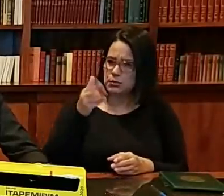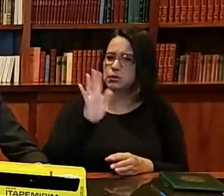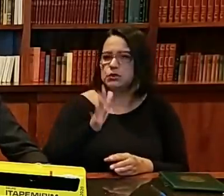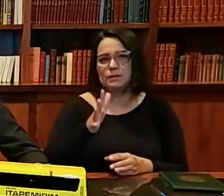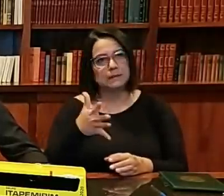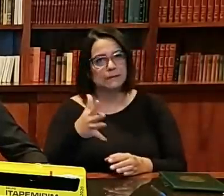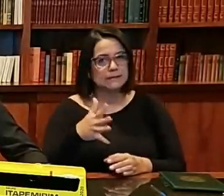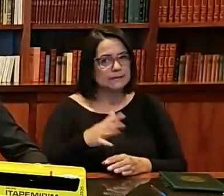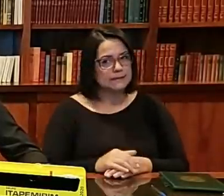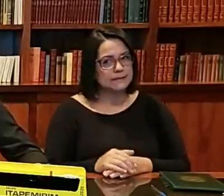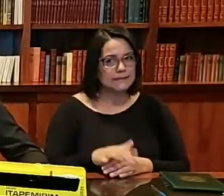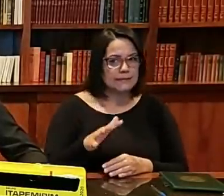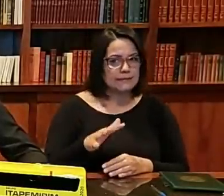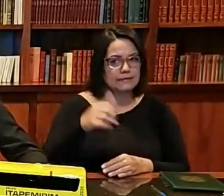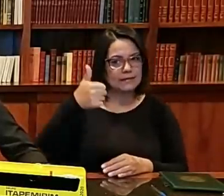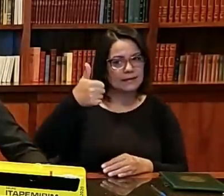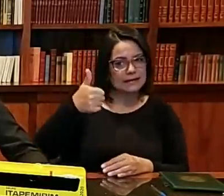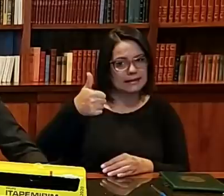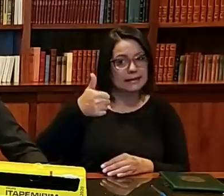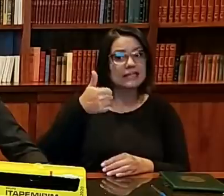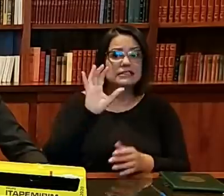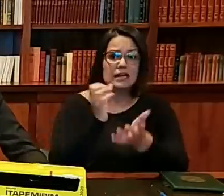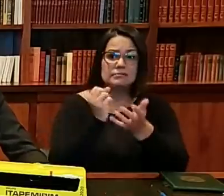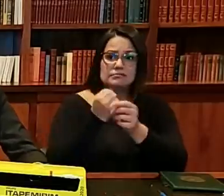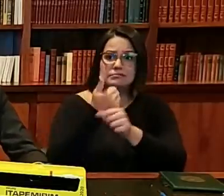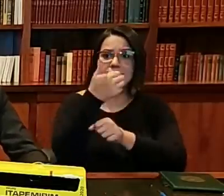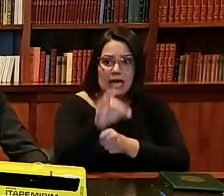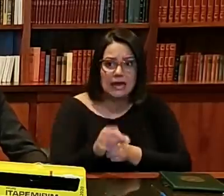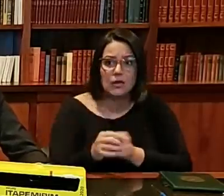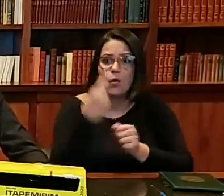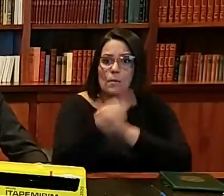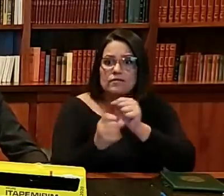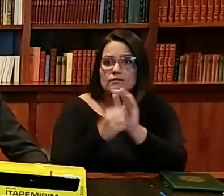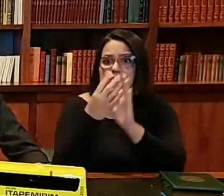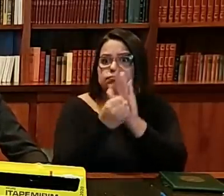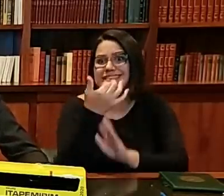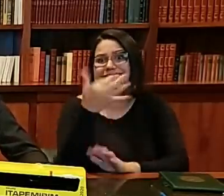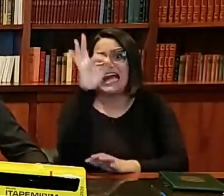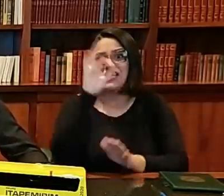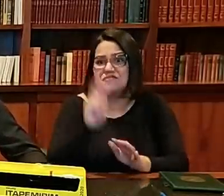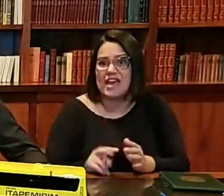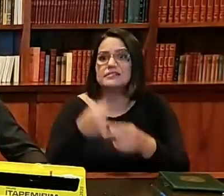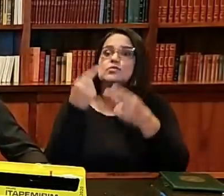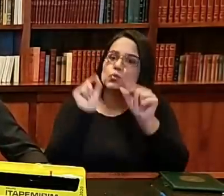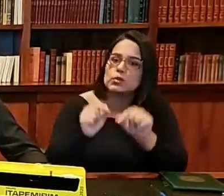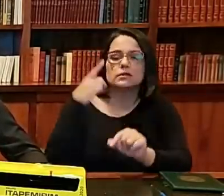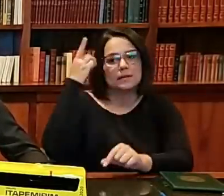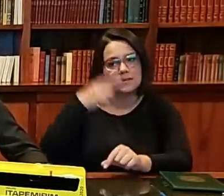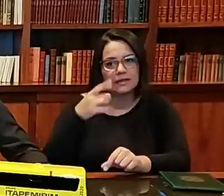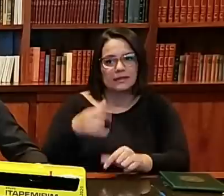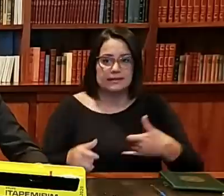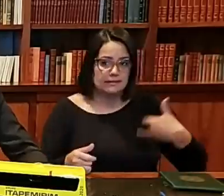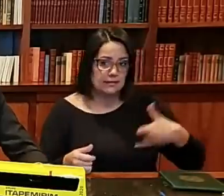o décimo mandato de deputado federal e o primeiro de senador. Se não me engano, 83 anos de